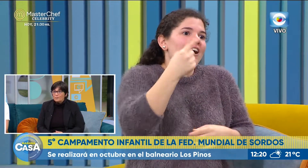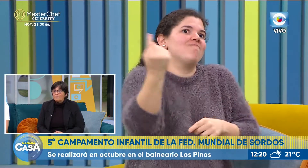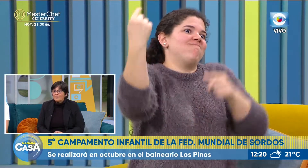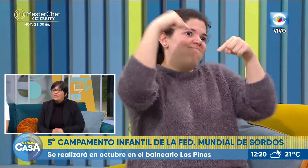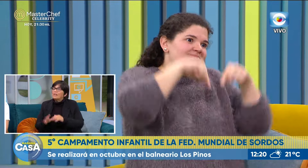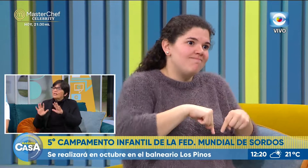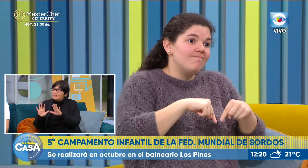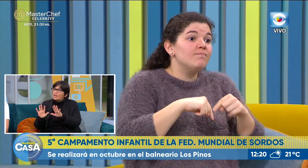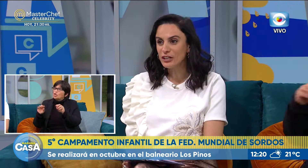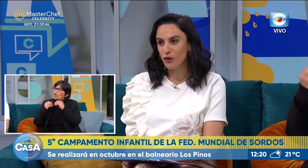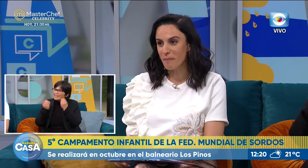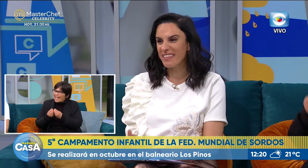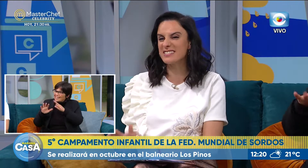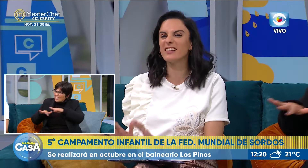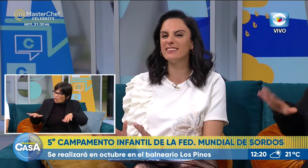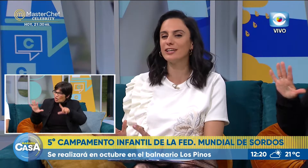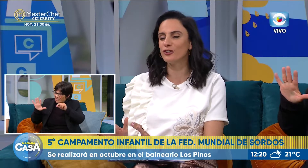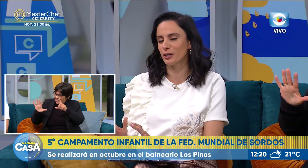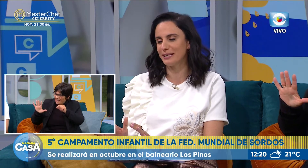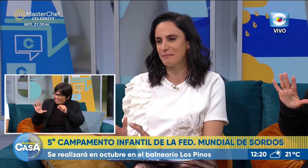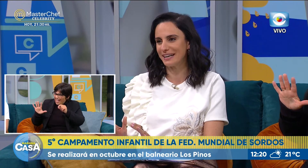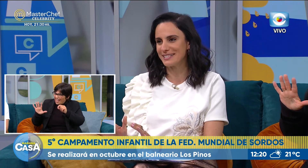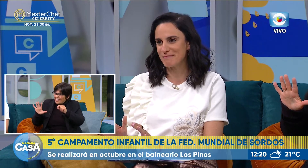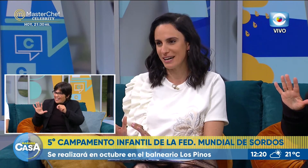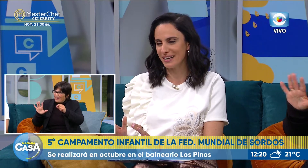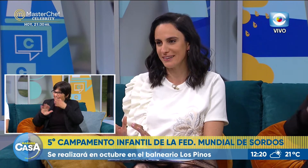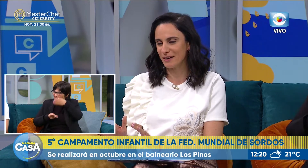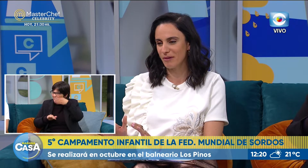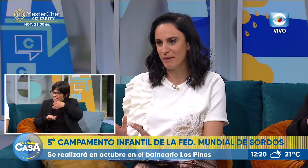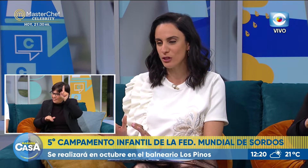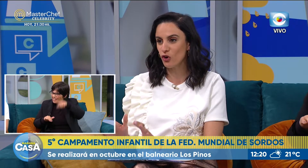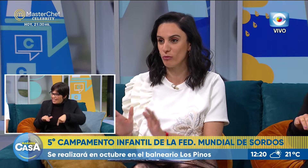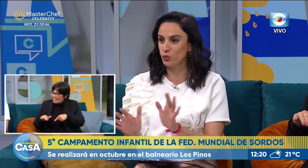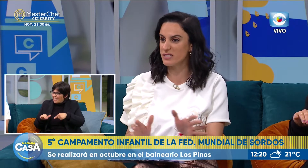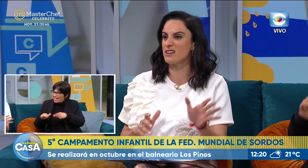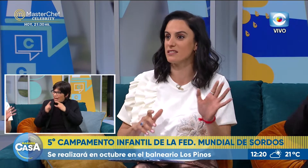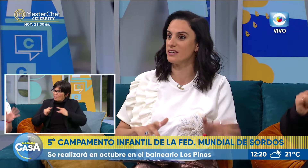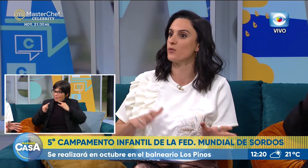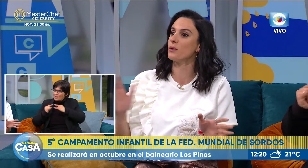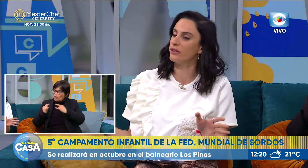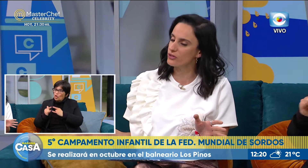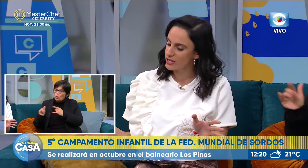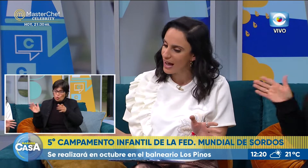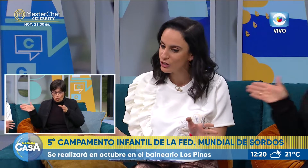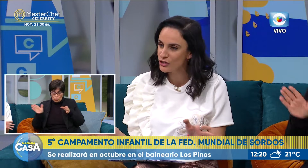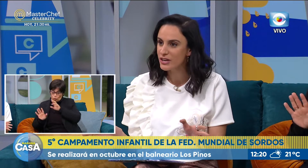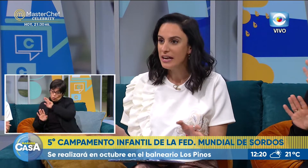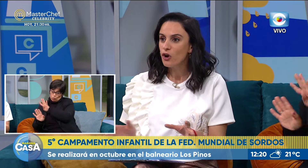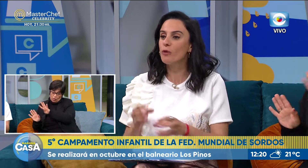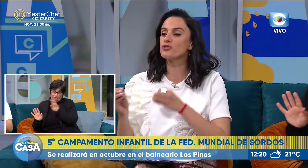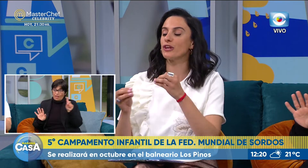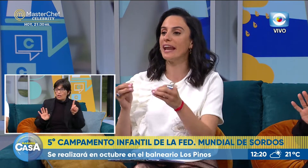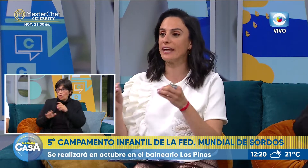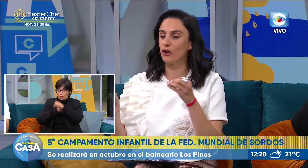Son 70 niños, más de 70 niños que van a participar en este campamento, como tú decías, entre 9 y 12 años.